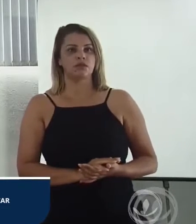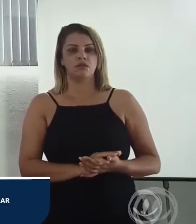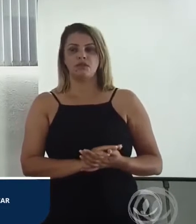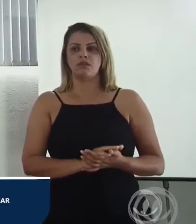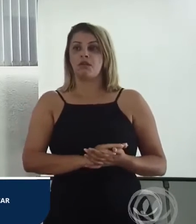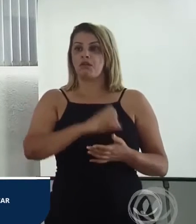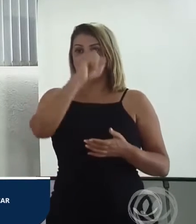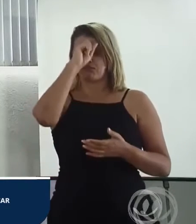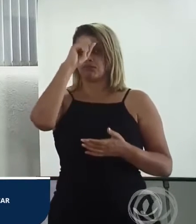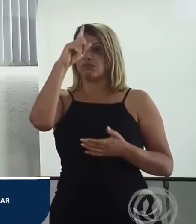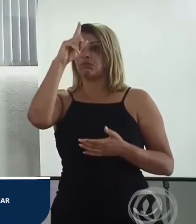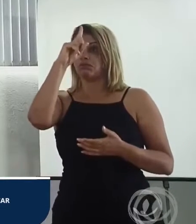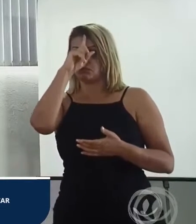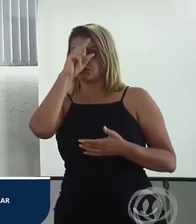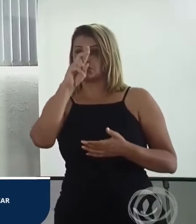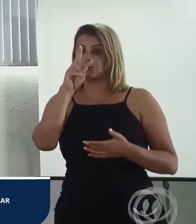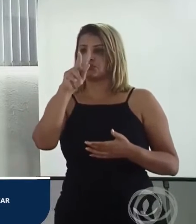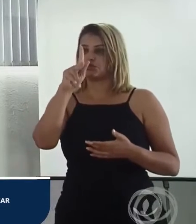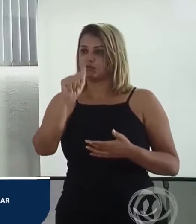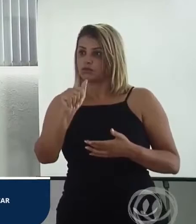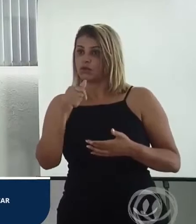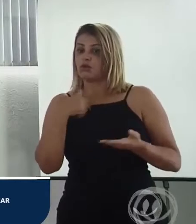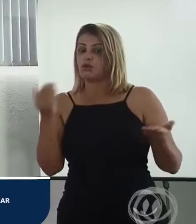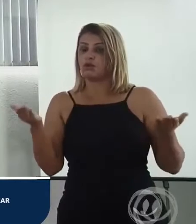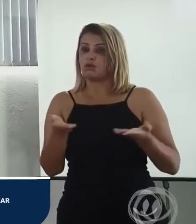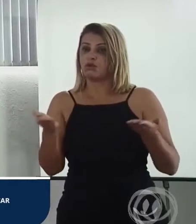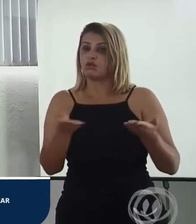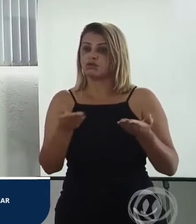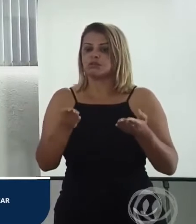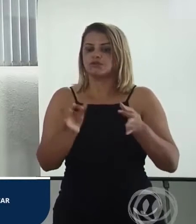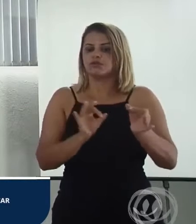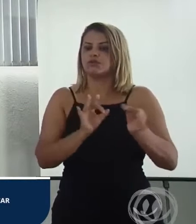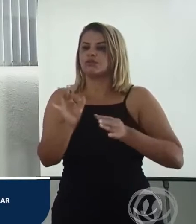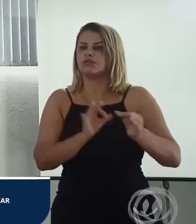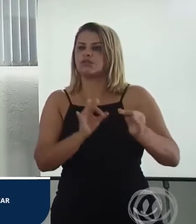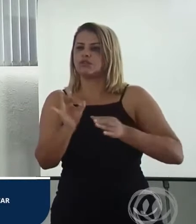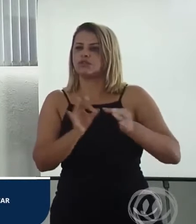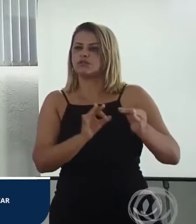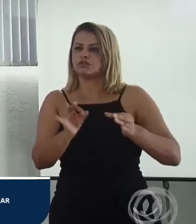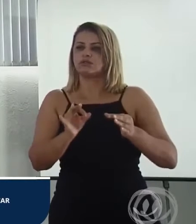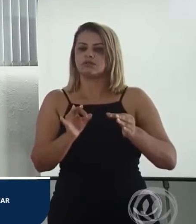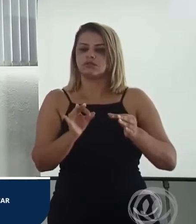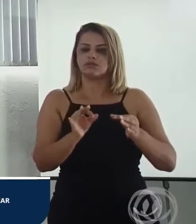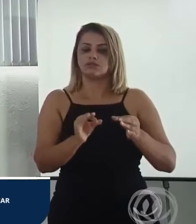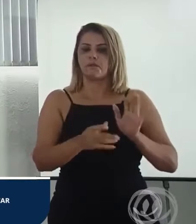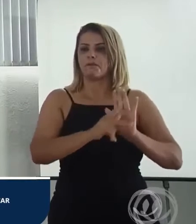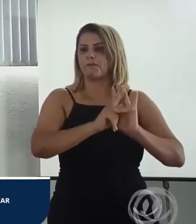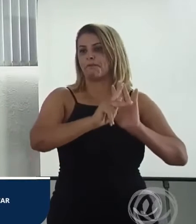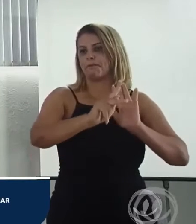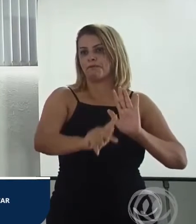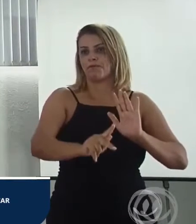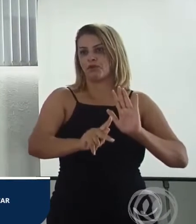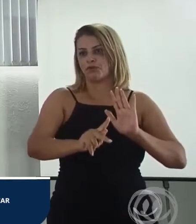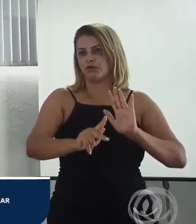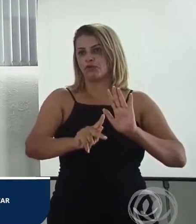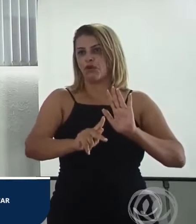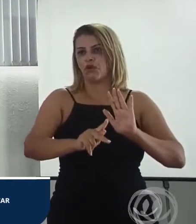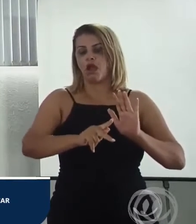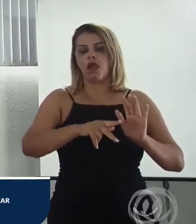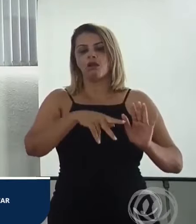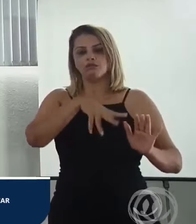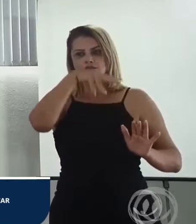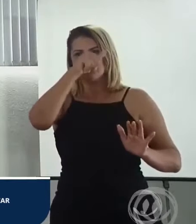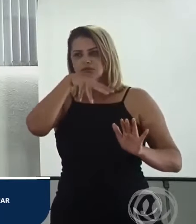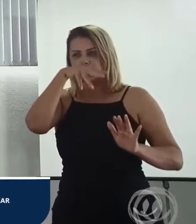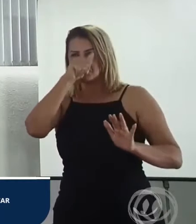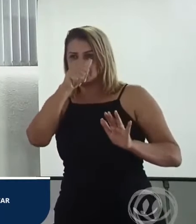para a Covid, nós estamos construindo uma usina de oxigênio medicinal, que ela vai ter a capacidade de